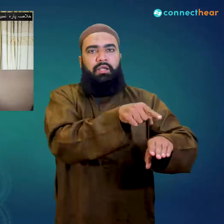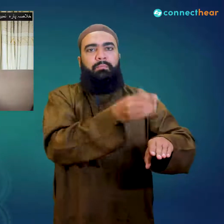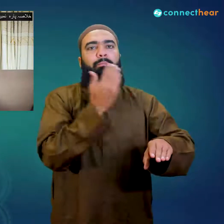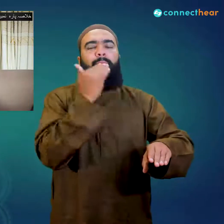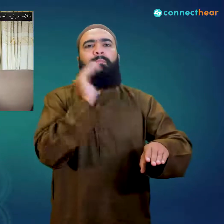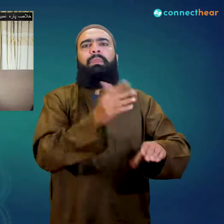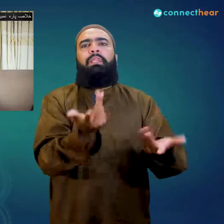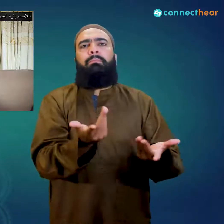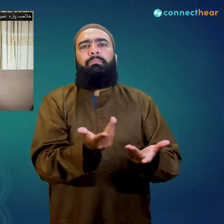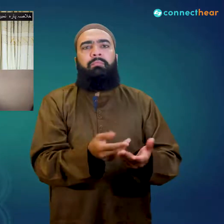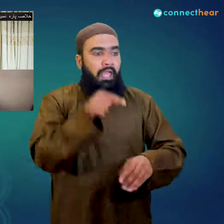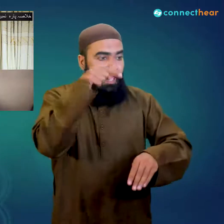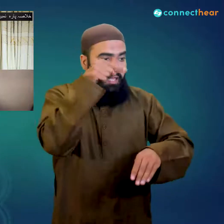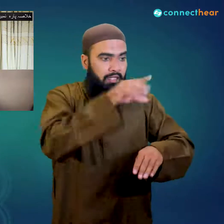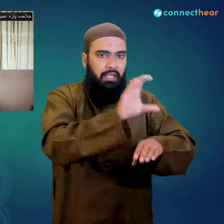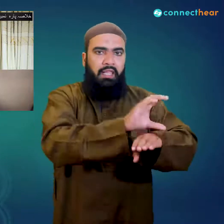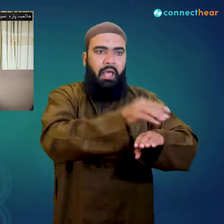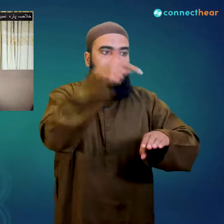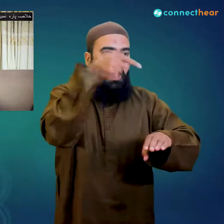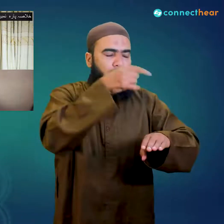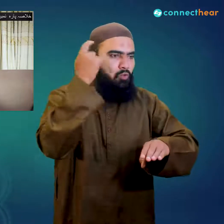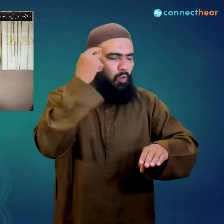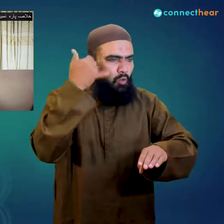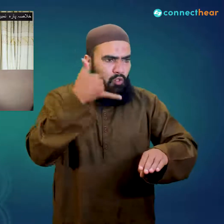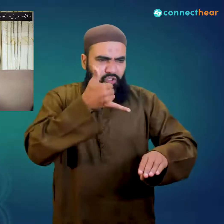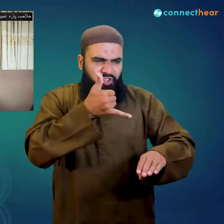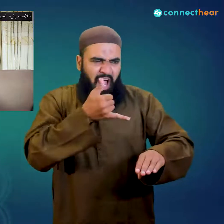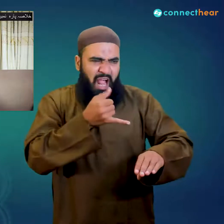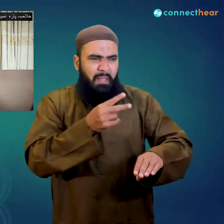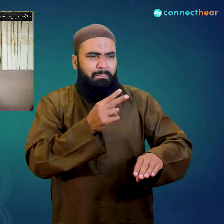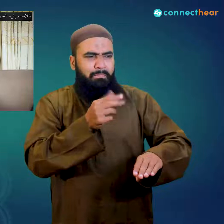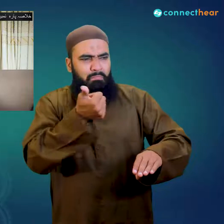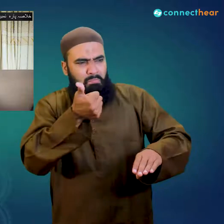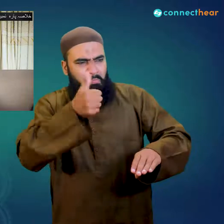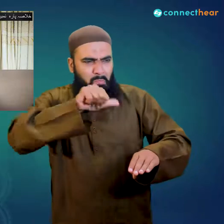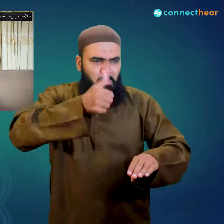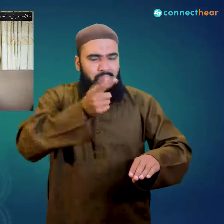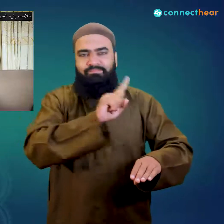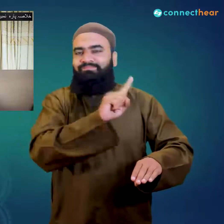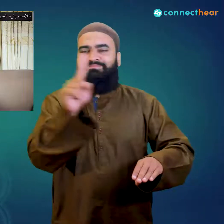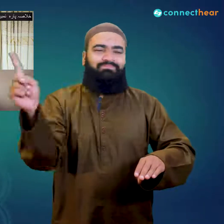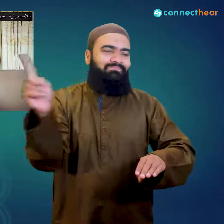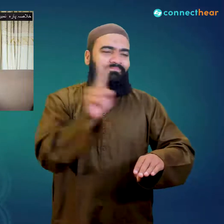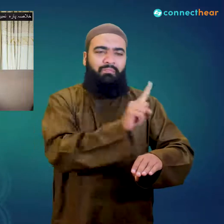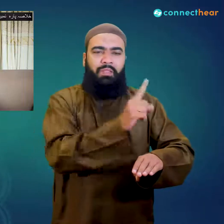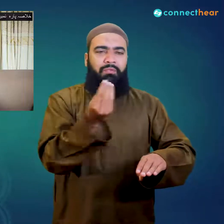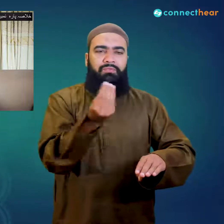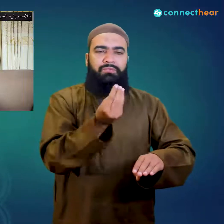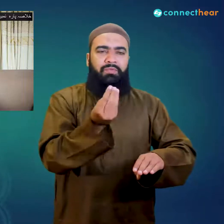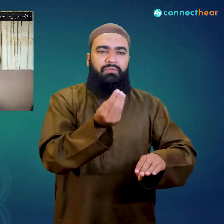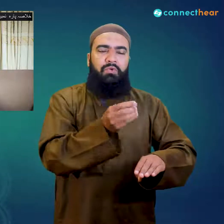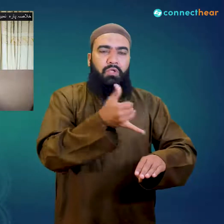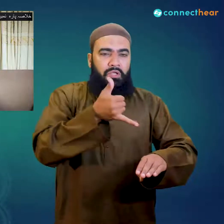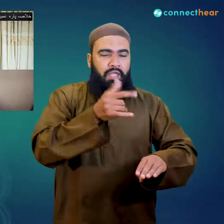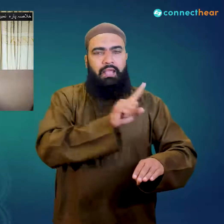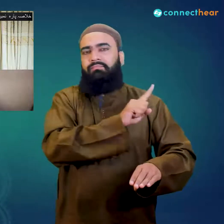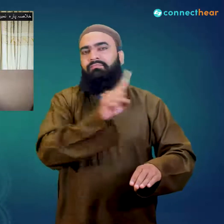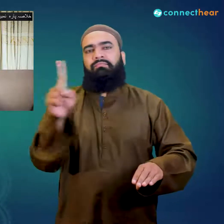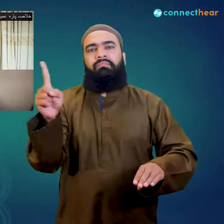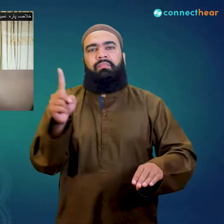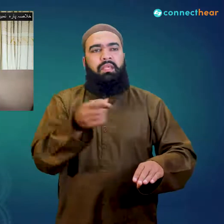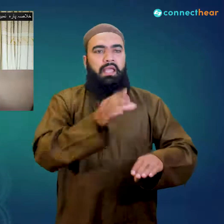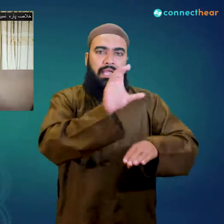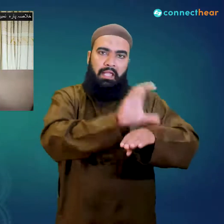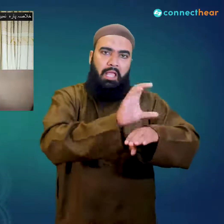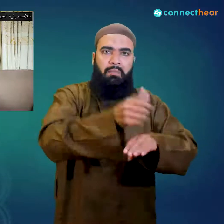ہے جس میں شک اور شبہ کی گنجائش نہیں، ہدایت ہے متقی لوگوں کے لیے۔ تو ہدایت کی جو دعا کی گئی تھی اس